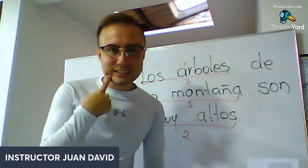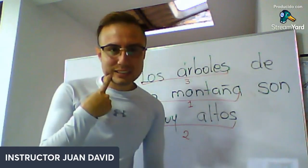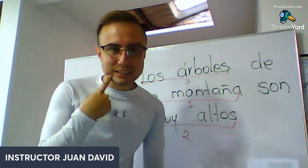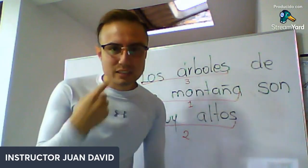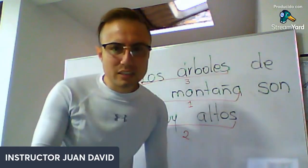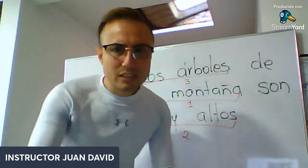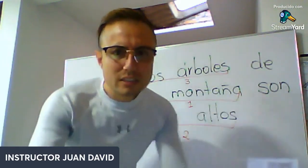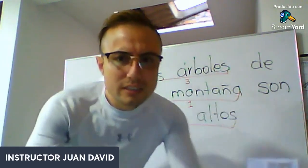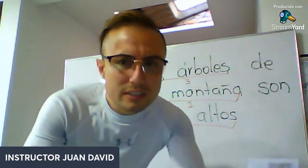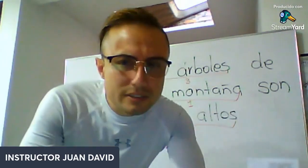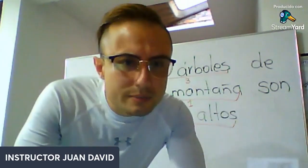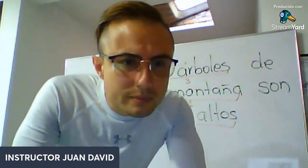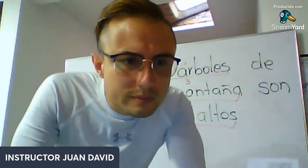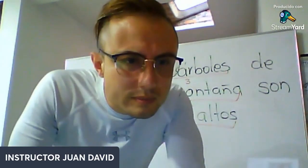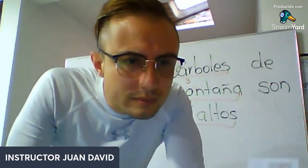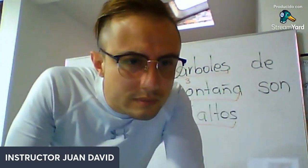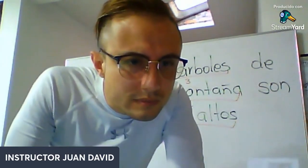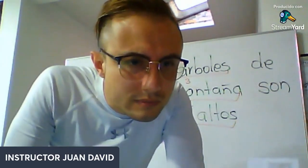sí que es está grave